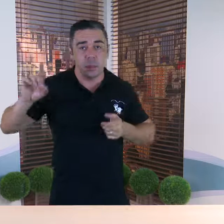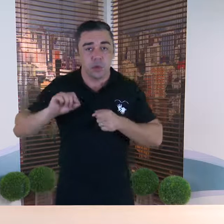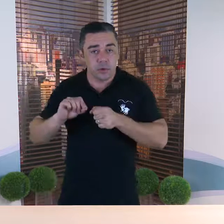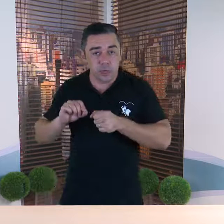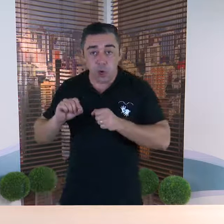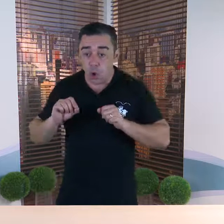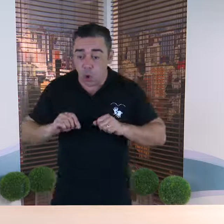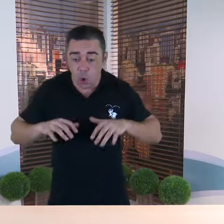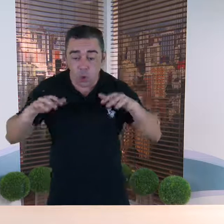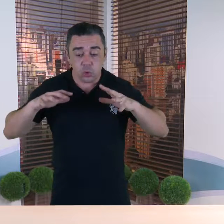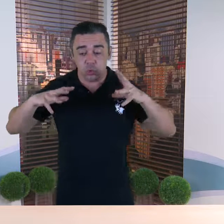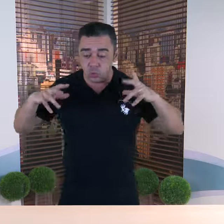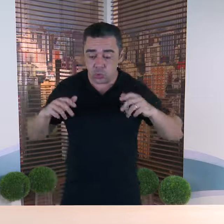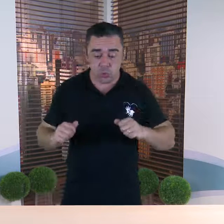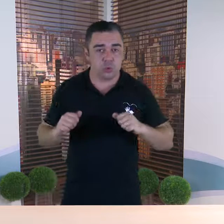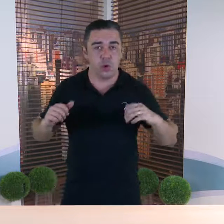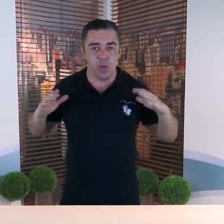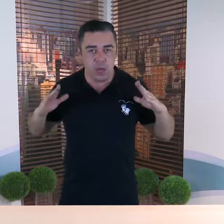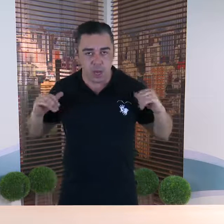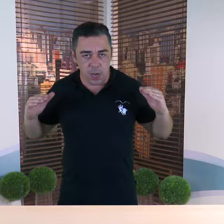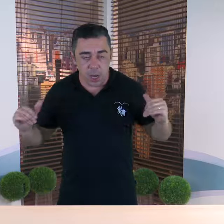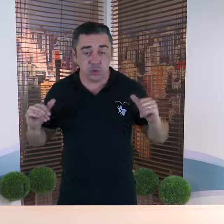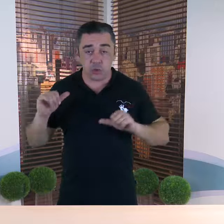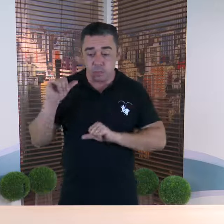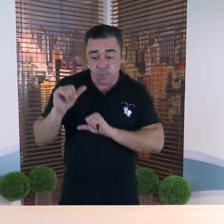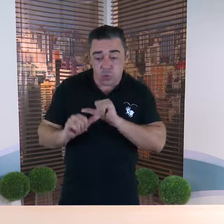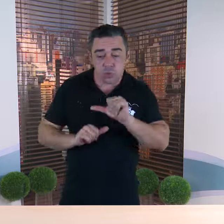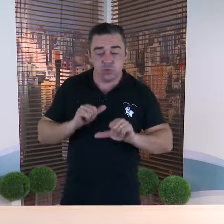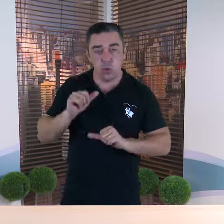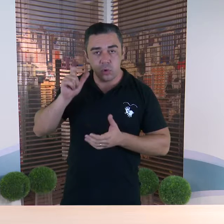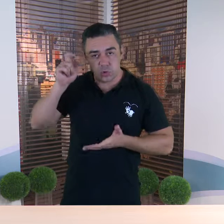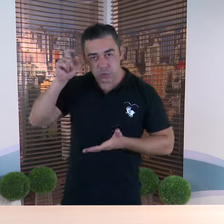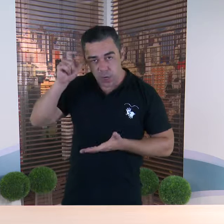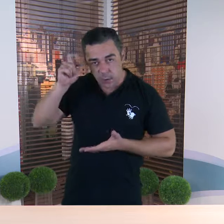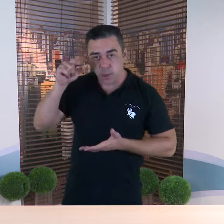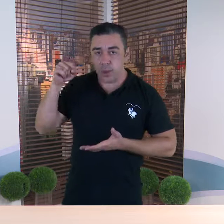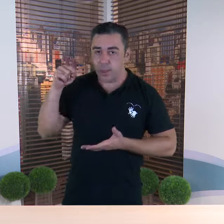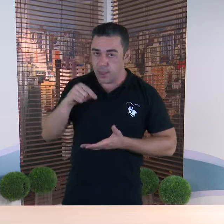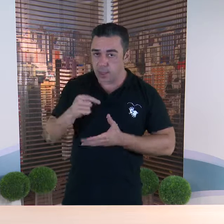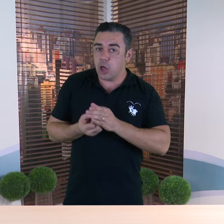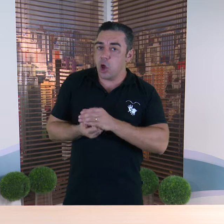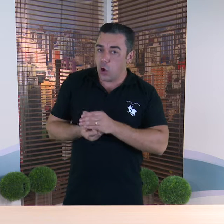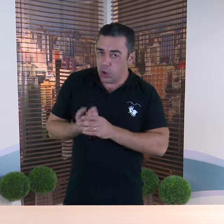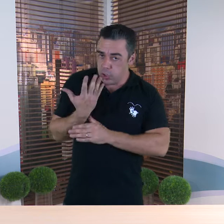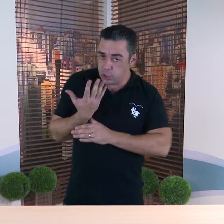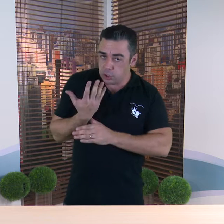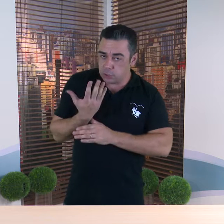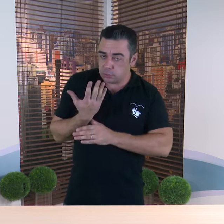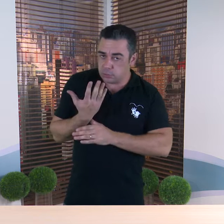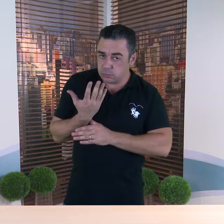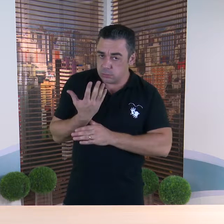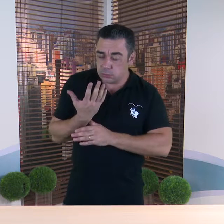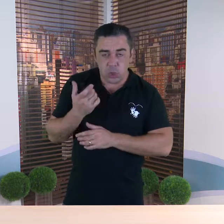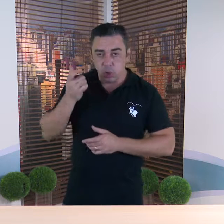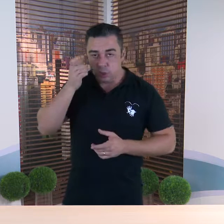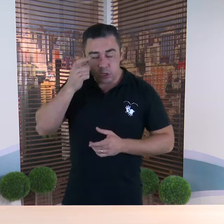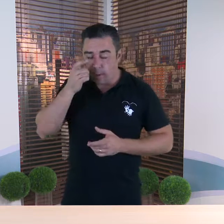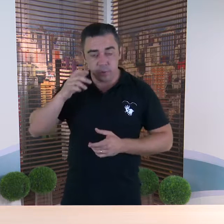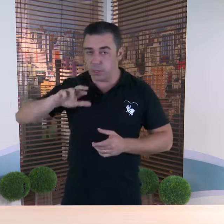criou todas as coisas vivas, o anjo que se tornou Satanás teve uma origem. Nem sempre o